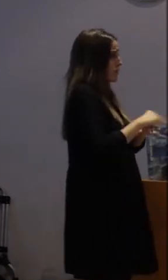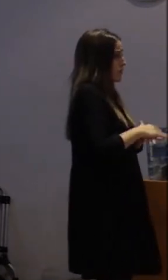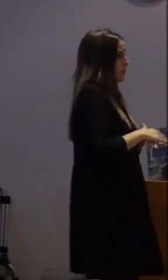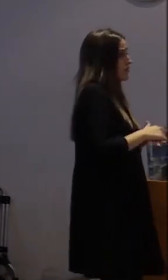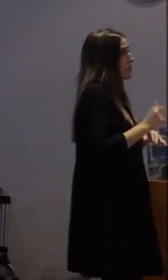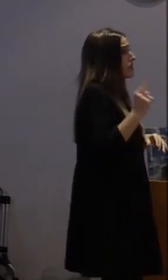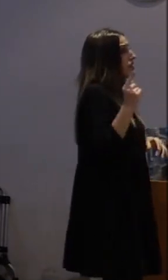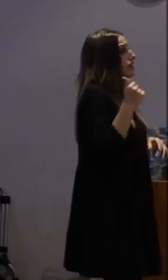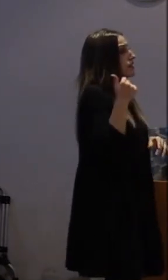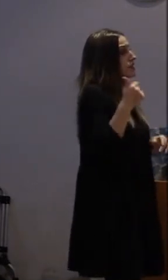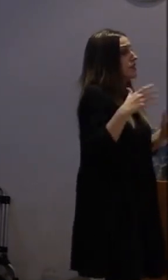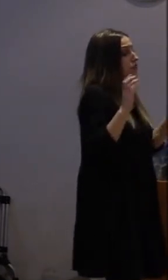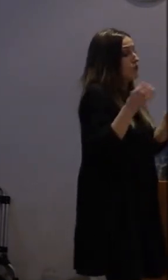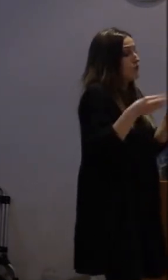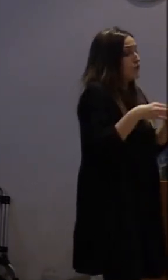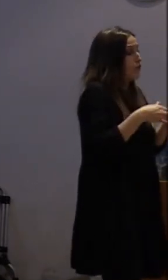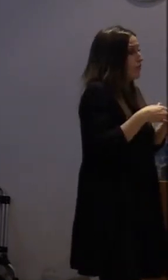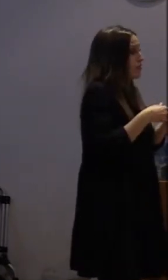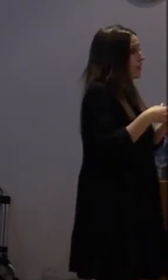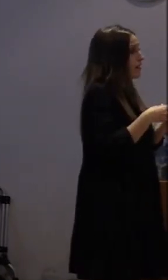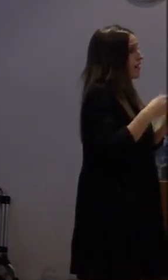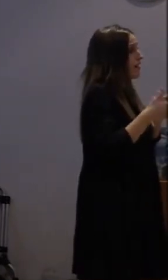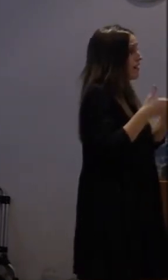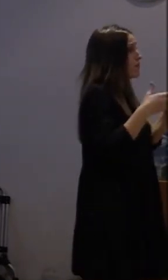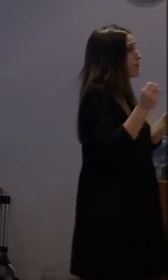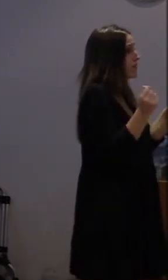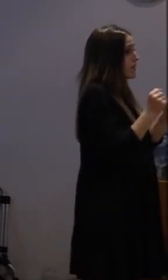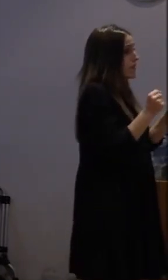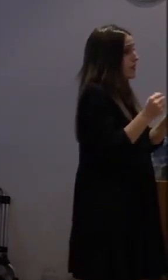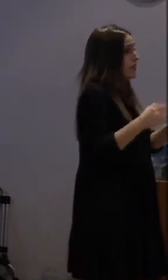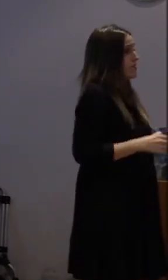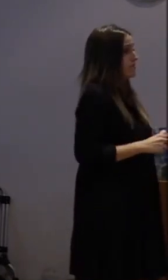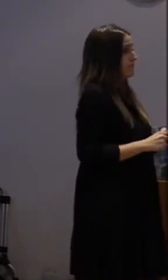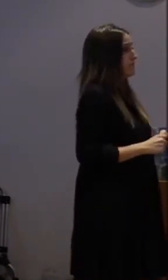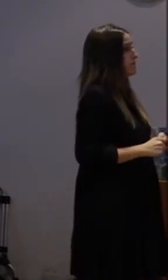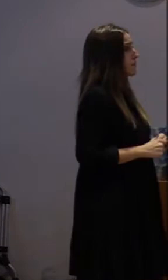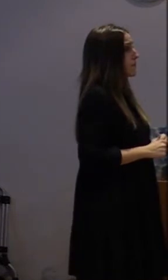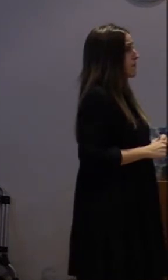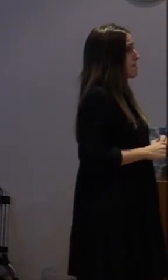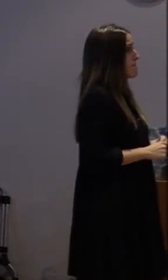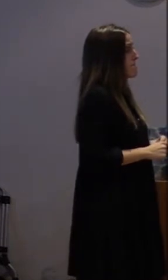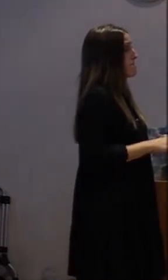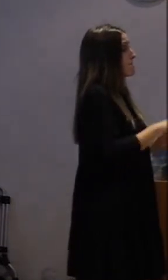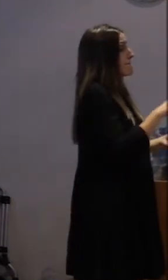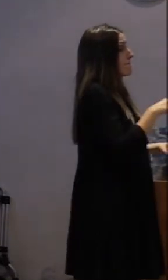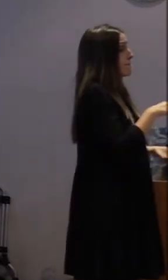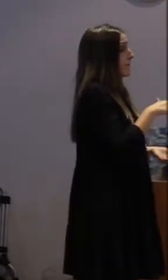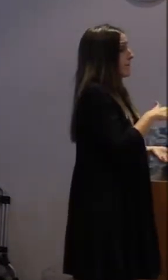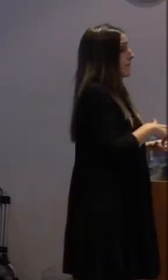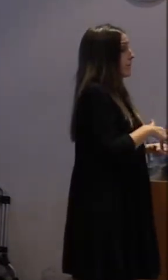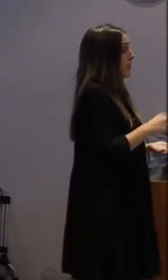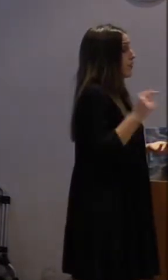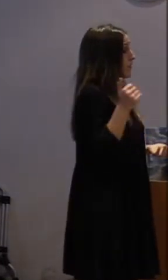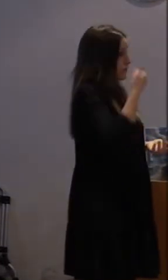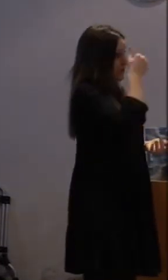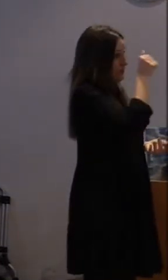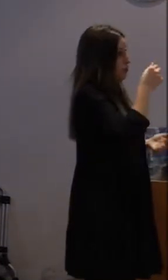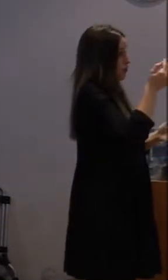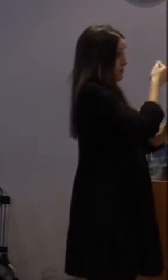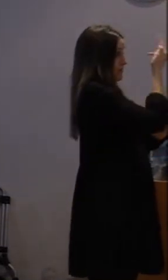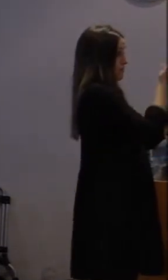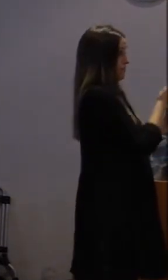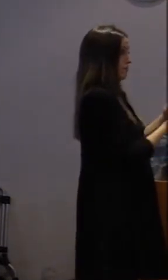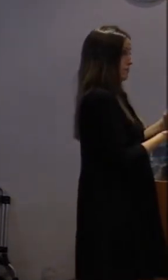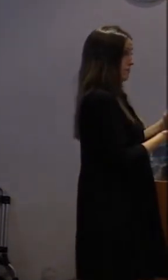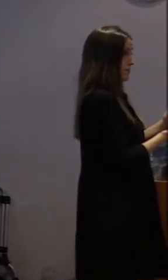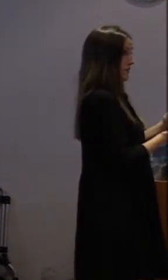Ahí está ya concentrada la época fría, ¿no? La pequeña edad de hielo. Cuando Peter Rural el Viejo pinta